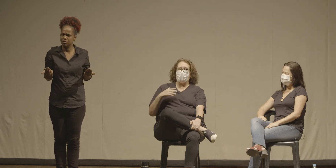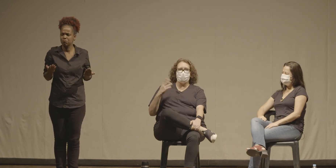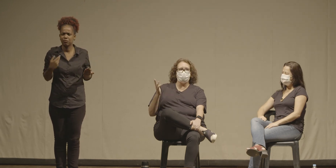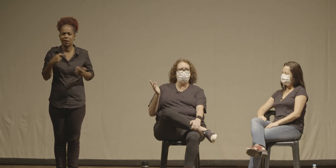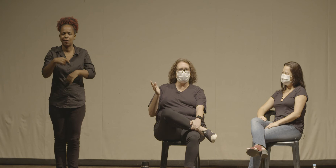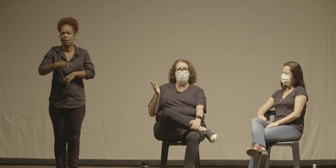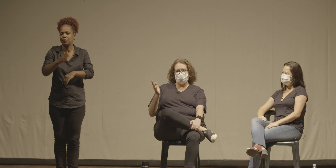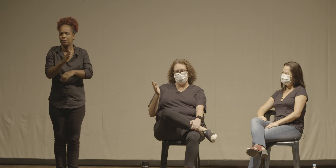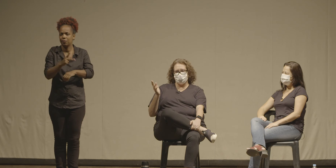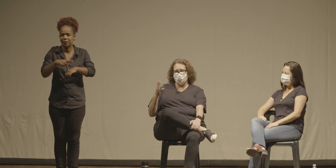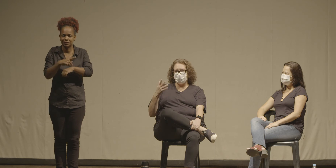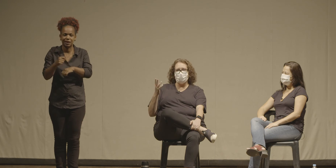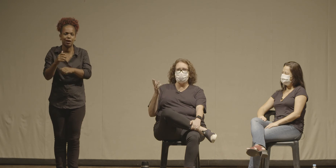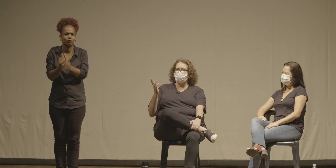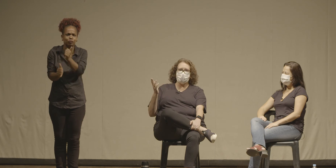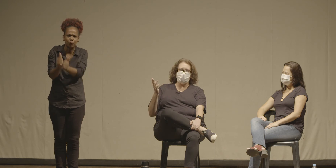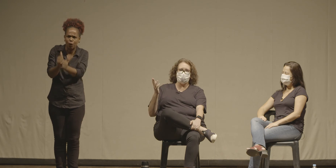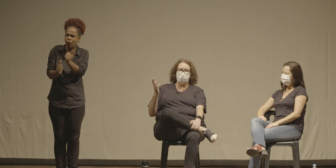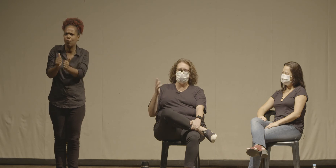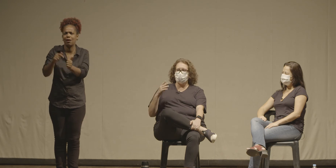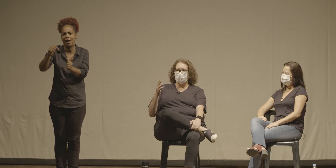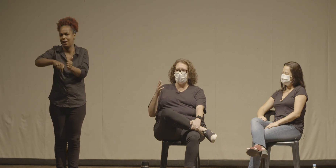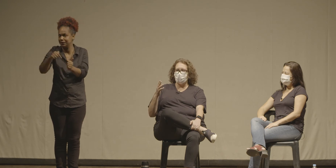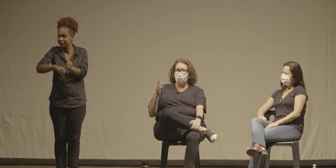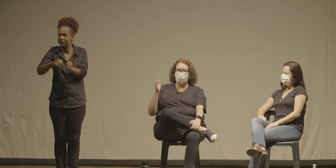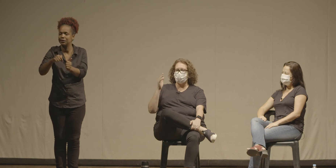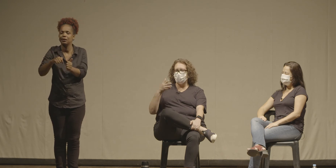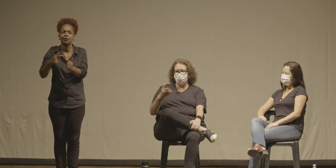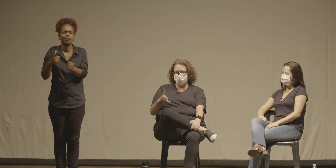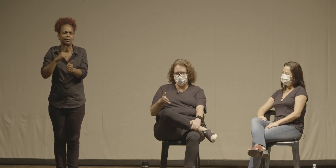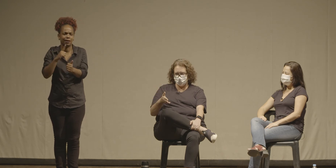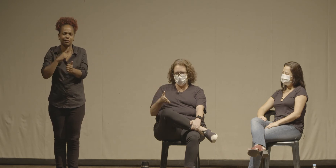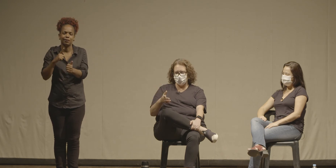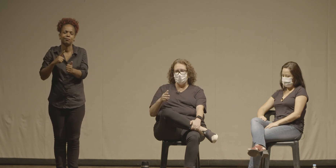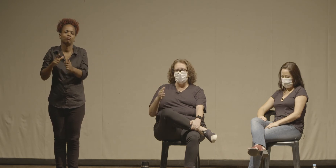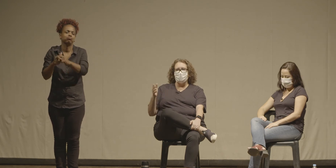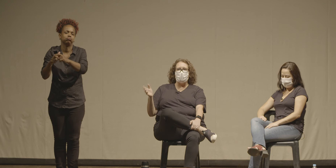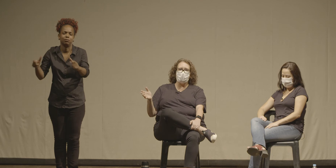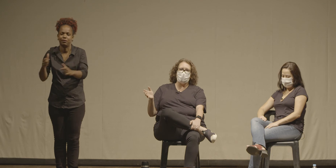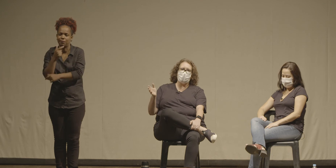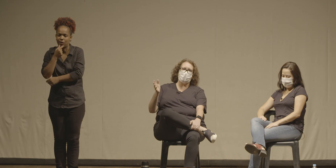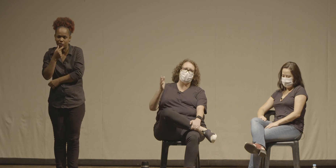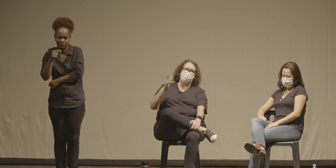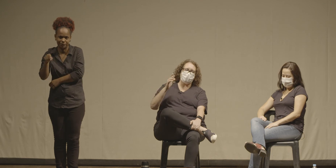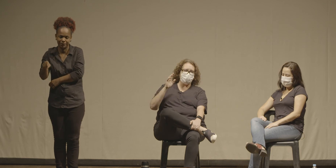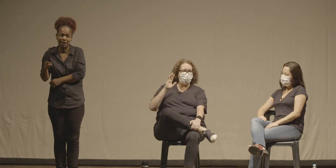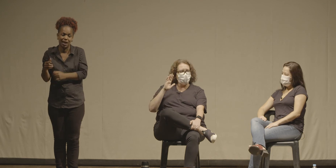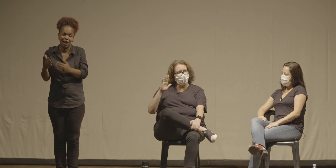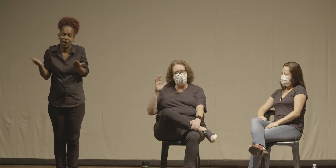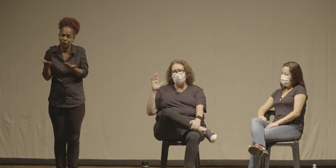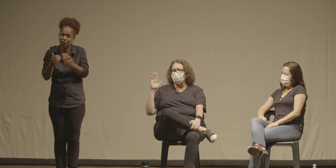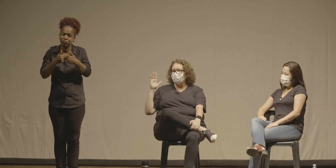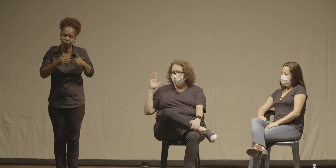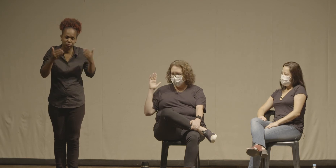O país do futebol, o Brasil é o país do futebol, e o futebol é essencialmente masculino. Agora está se